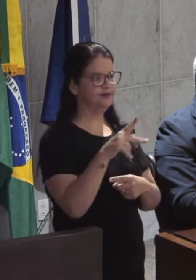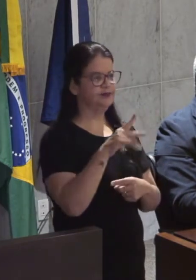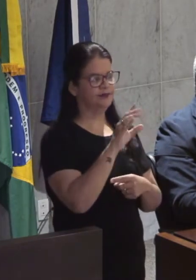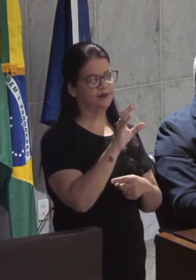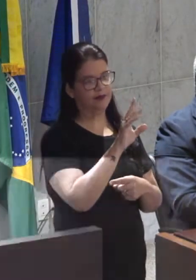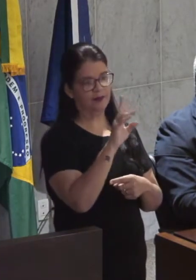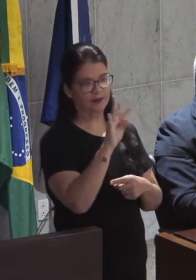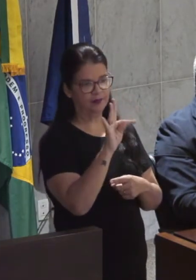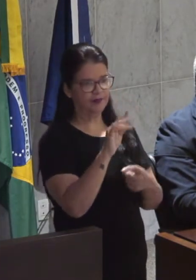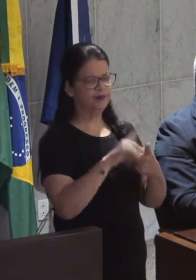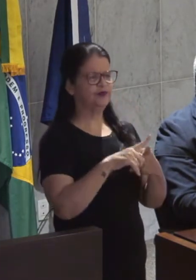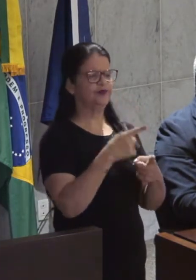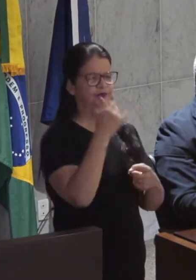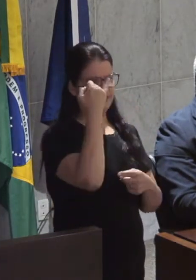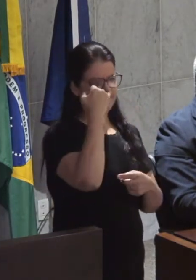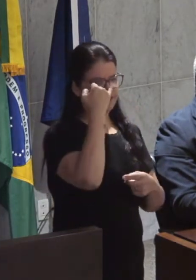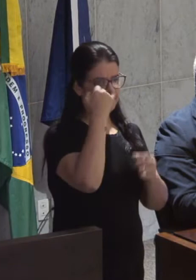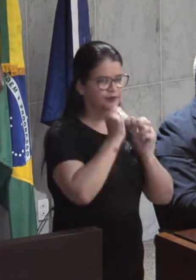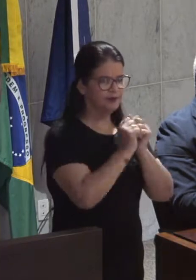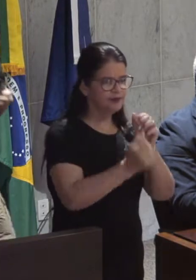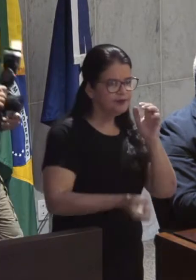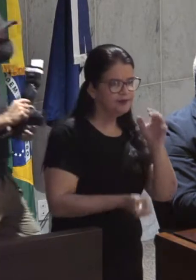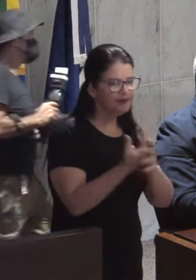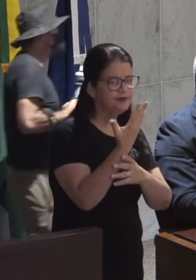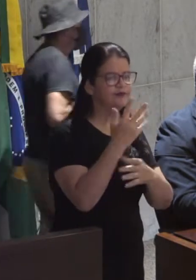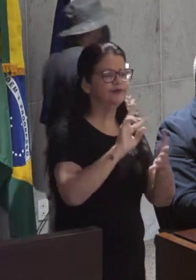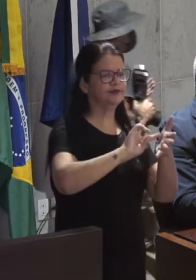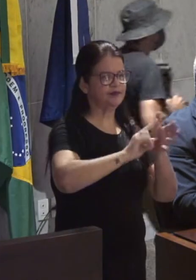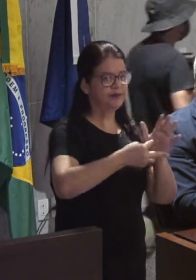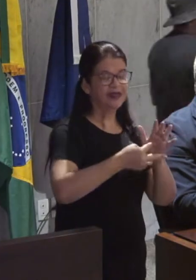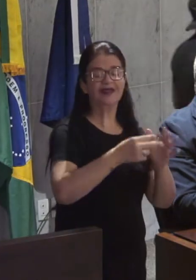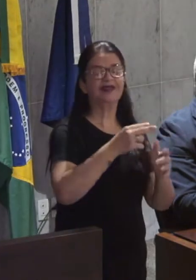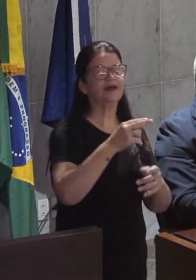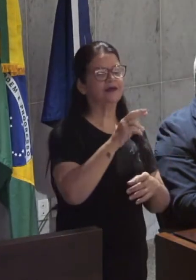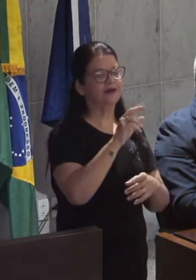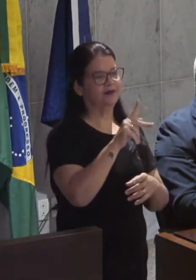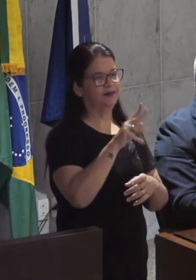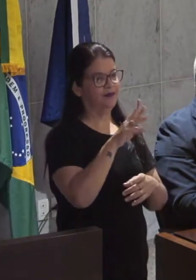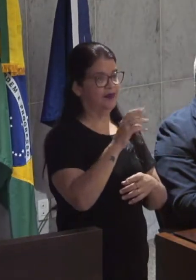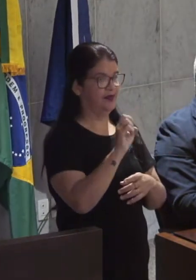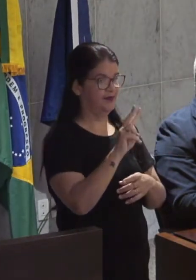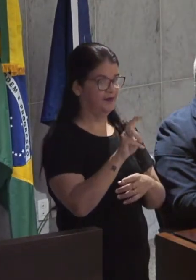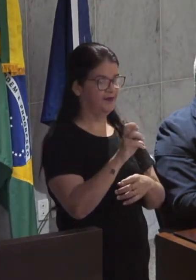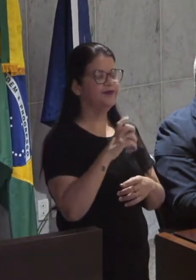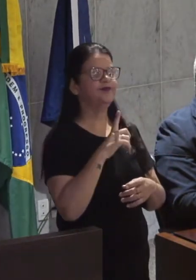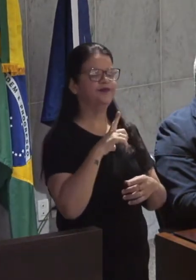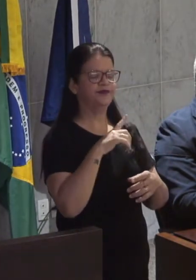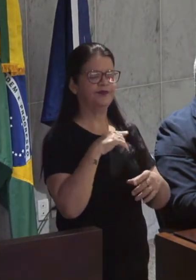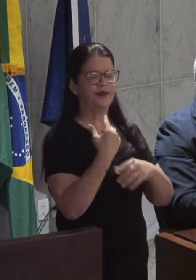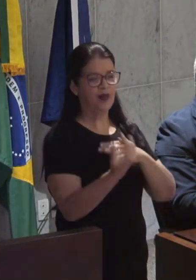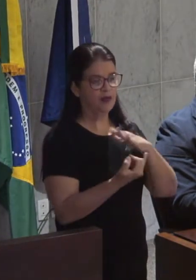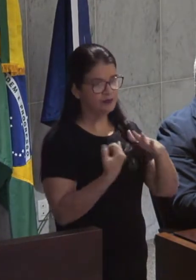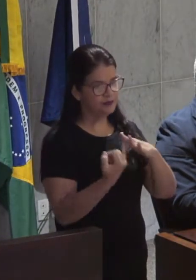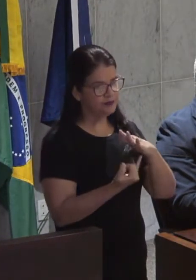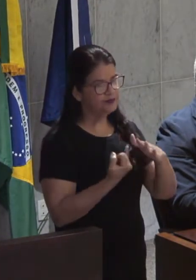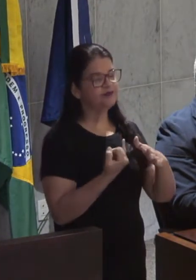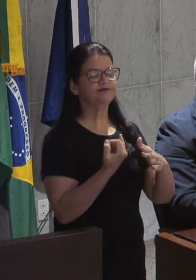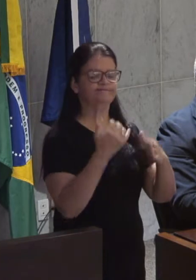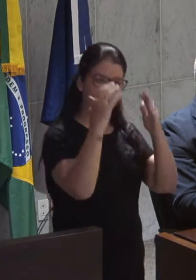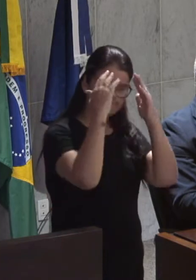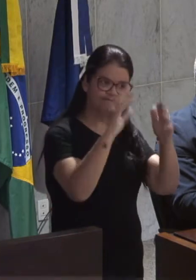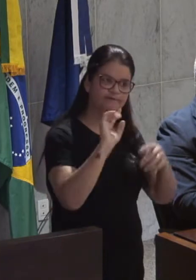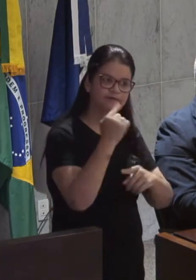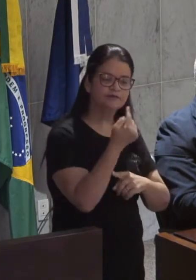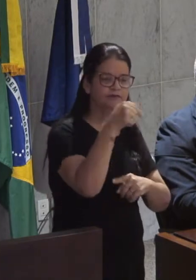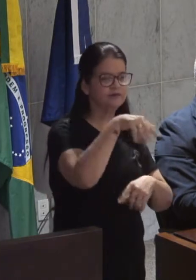companheiro Isaltino Nascimento, fundador do Sindesprev, uma organização que tanto nos honra aqui no estado de Pernambuco.